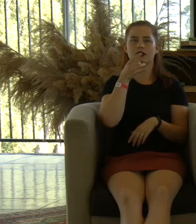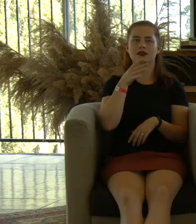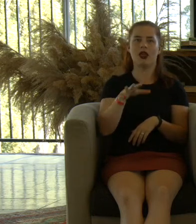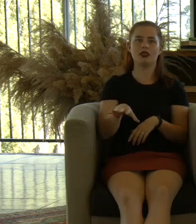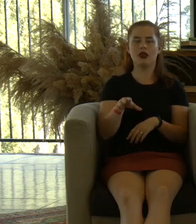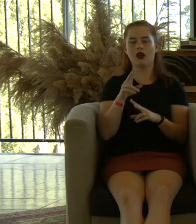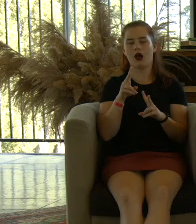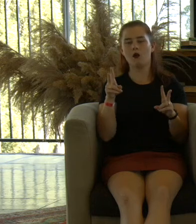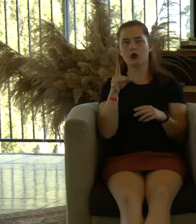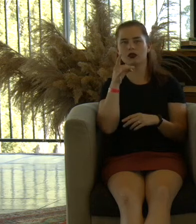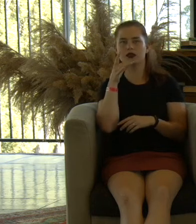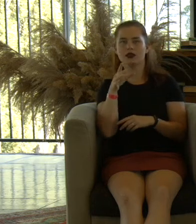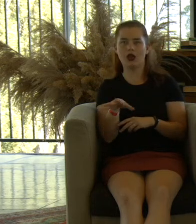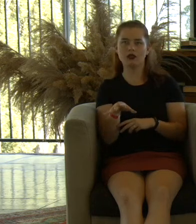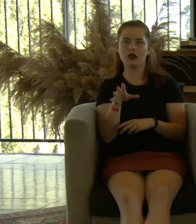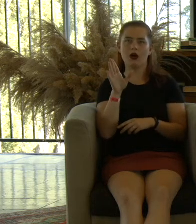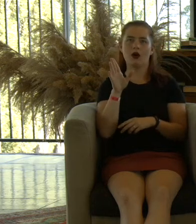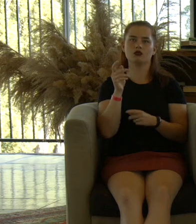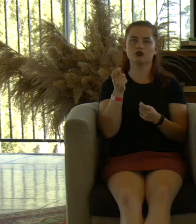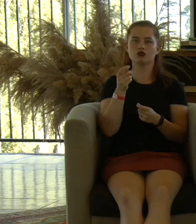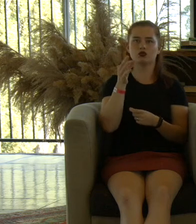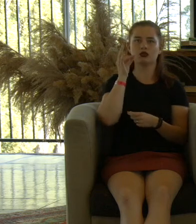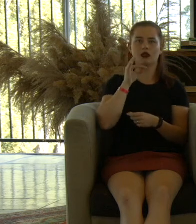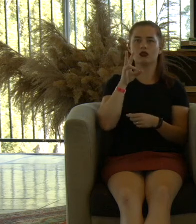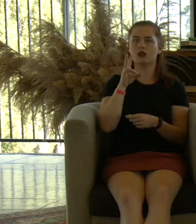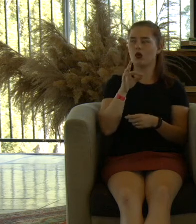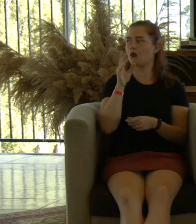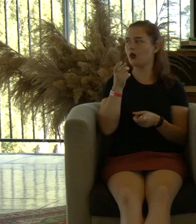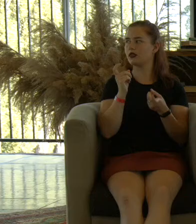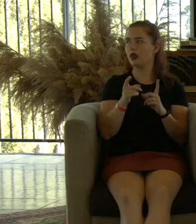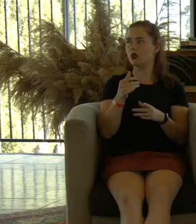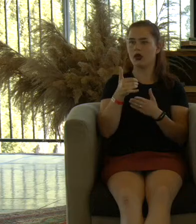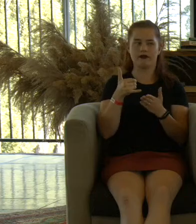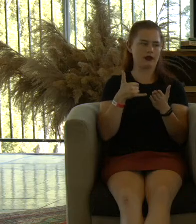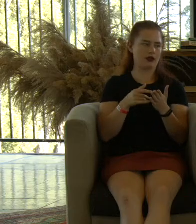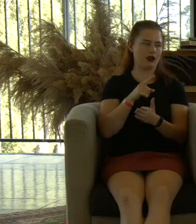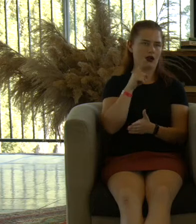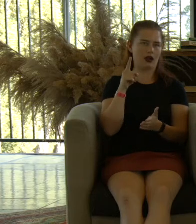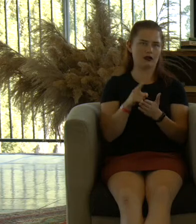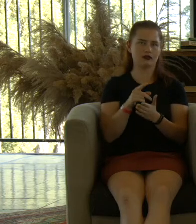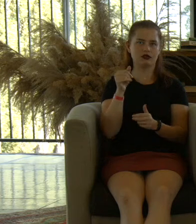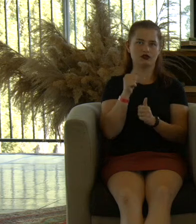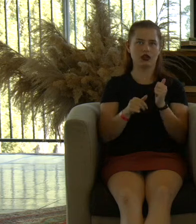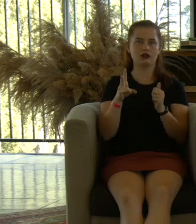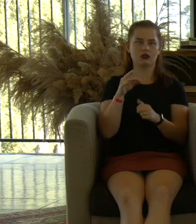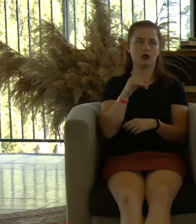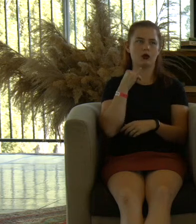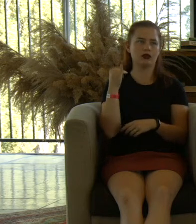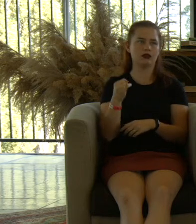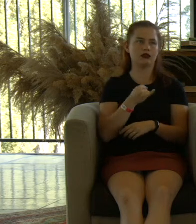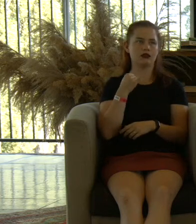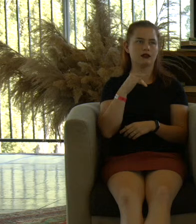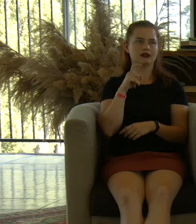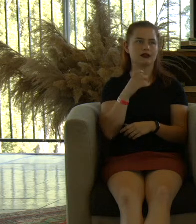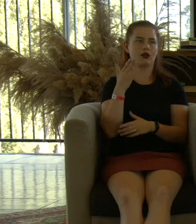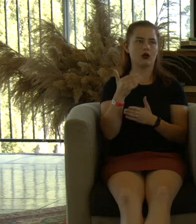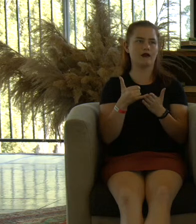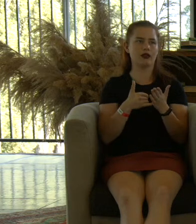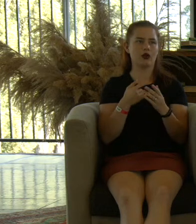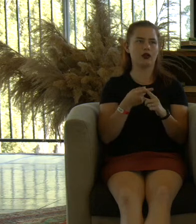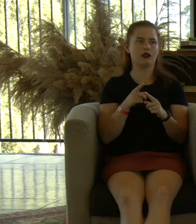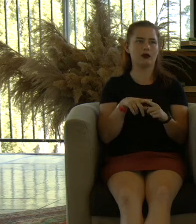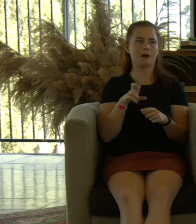может кому-то не нравится, оно может слегка сладковатким, недобродив, но это будет натуральное вино, конечно же, да. И часто оно интересное, да.